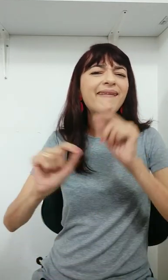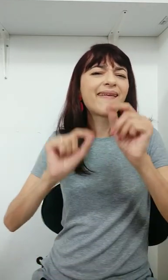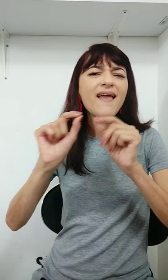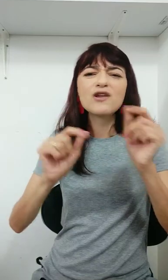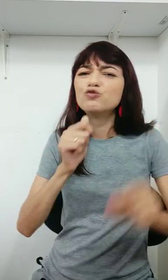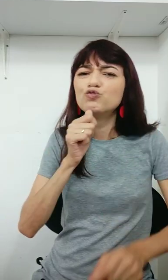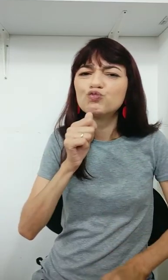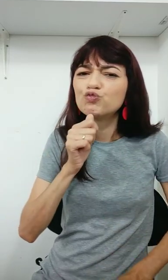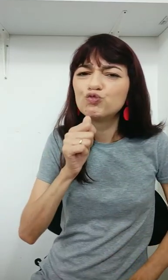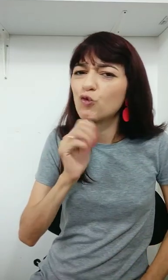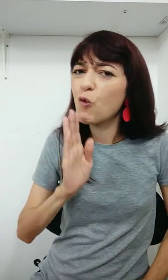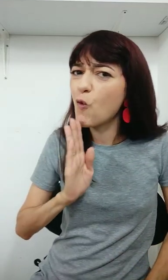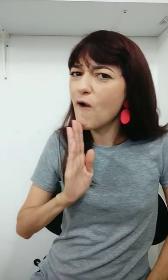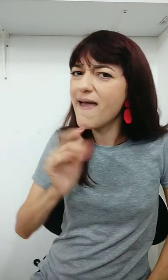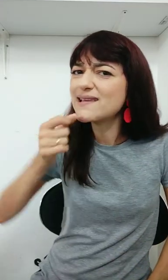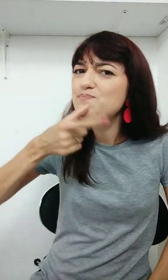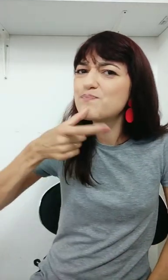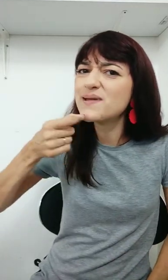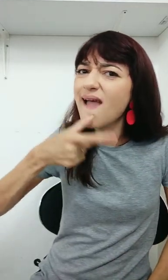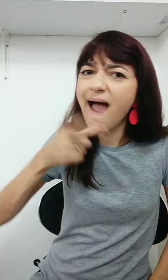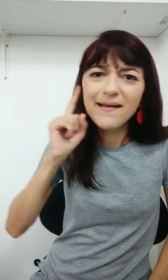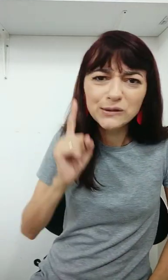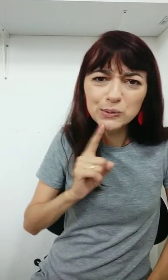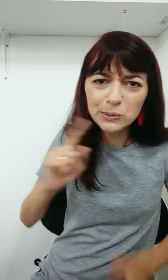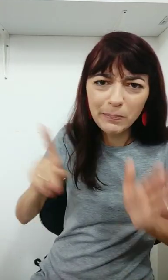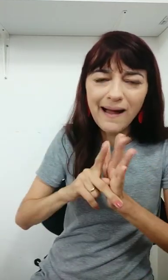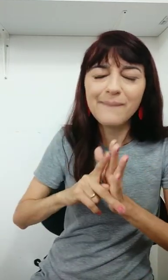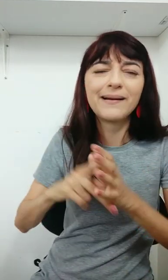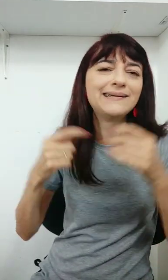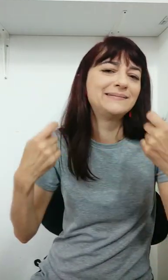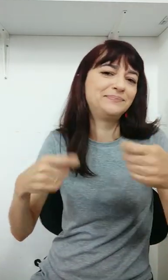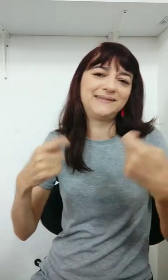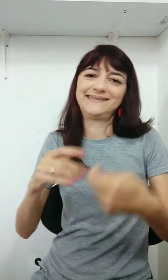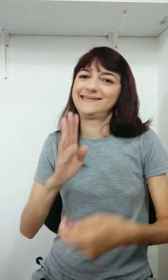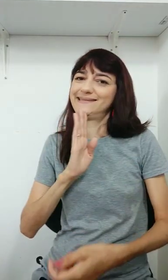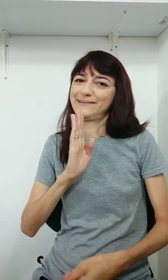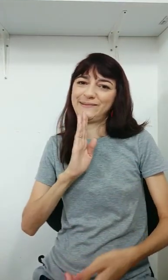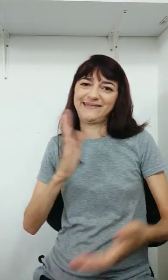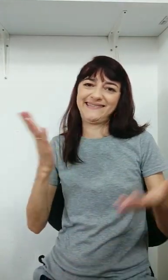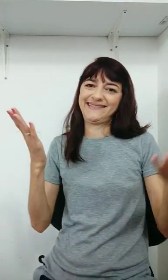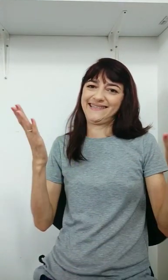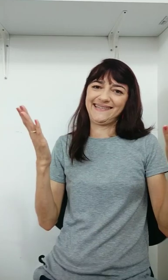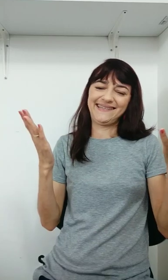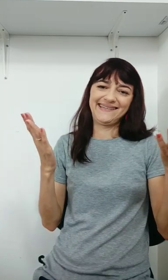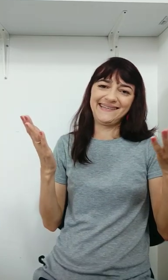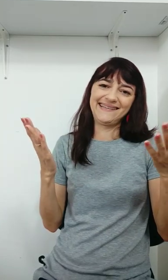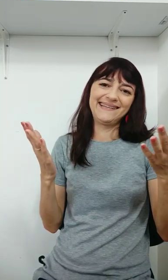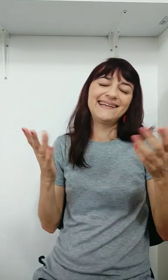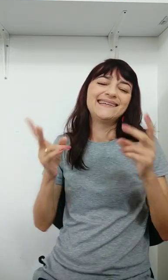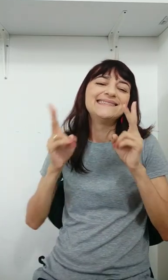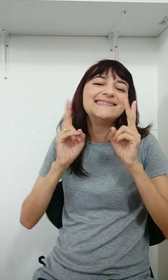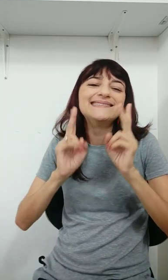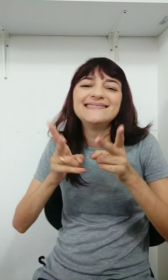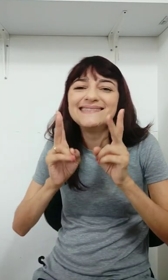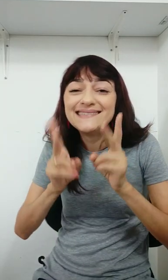né? Nós temos questões culturais inseridas nessas piadas de surdo, né? Que somente quem conhece os surdos vão entender e vão